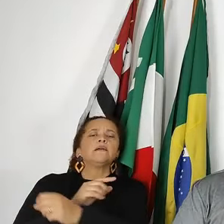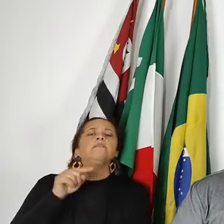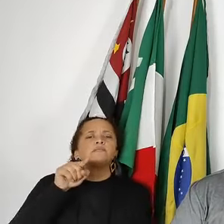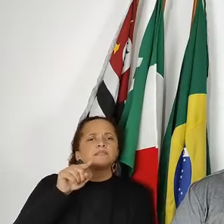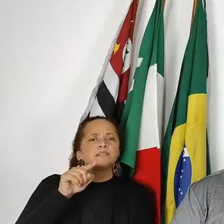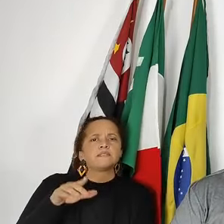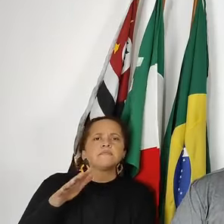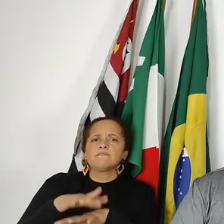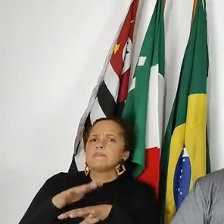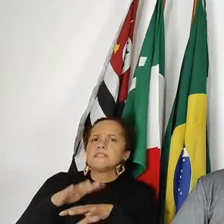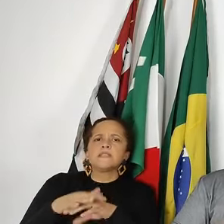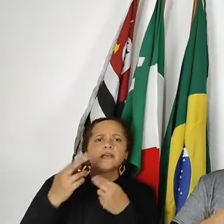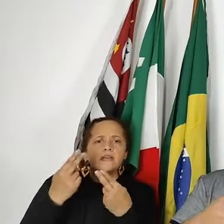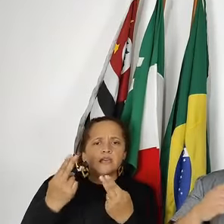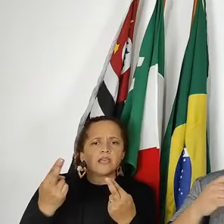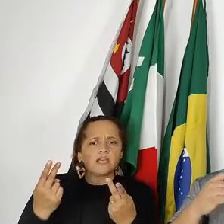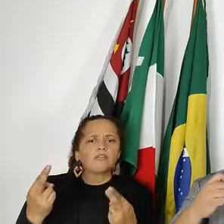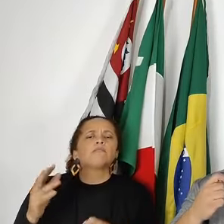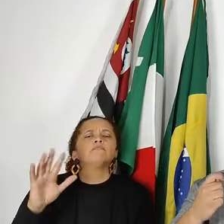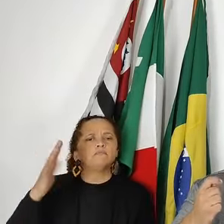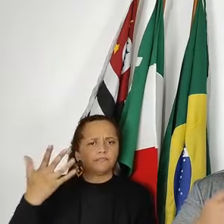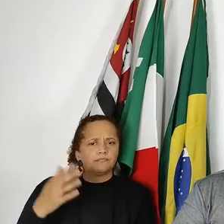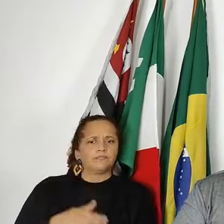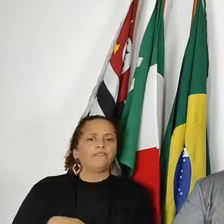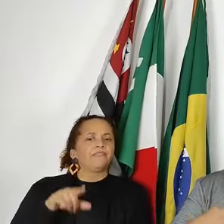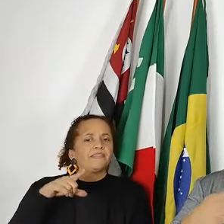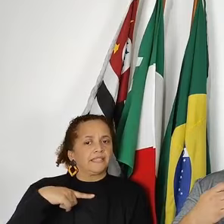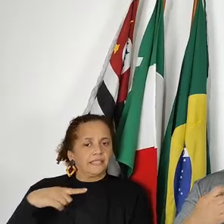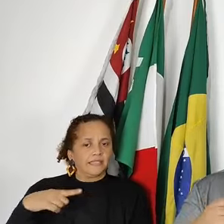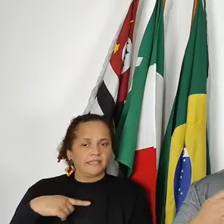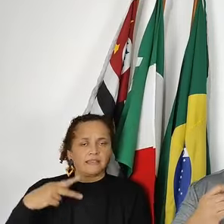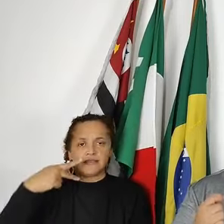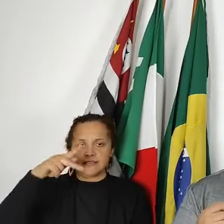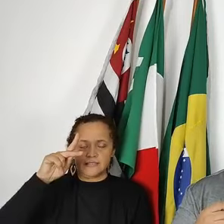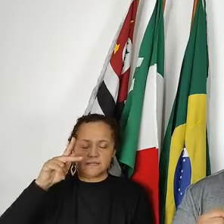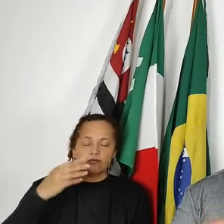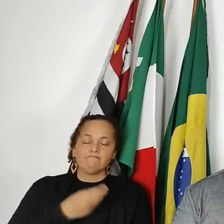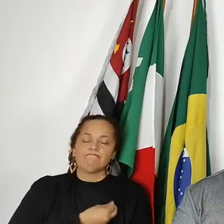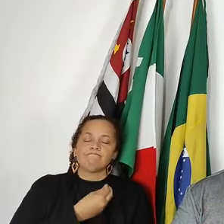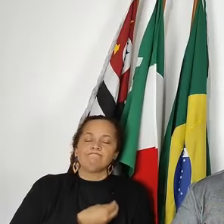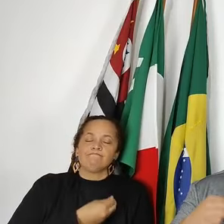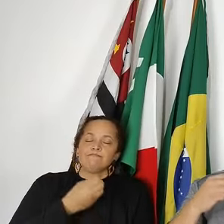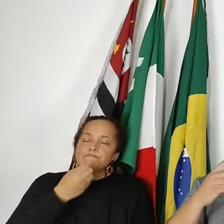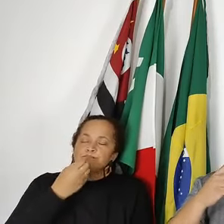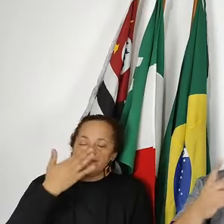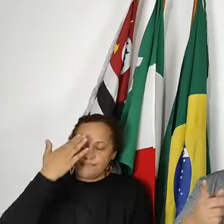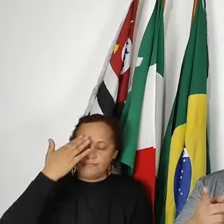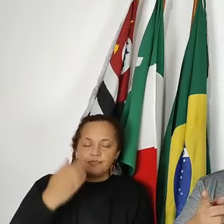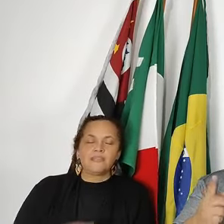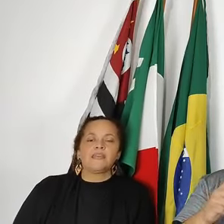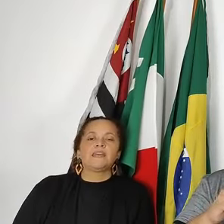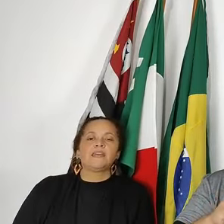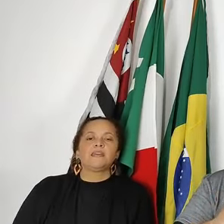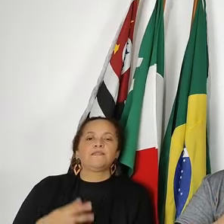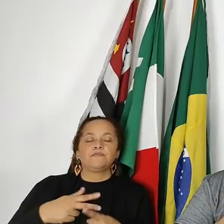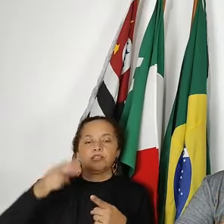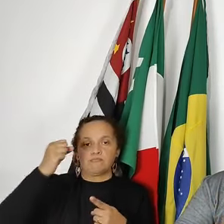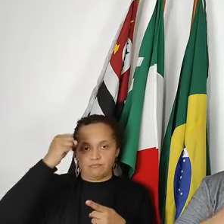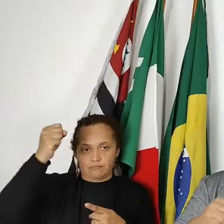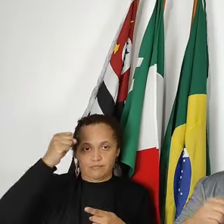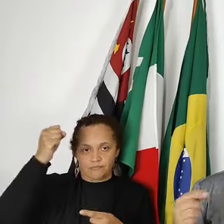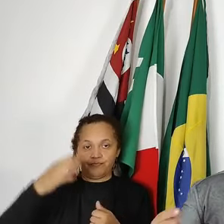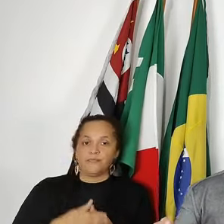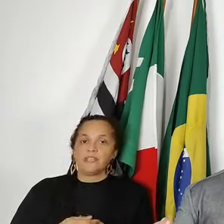nele está escrito. Então farás prosperar o seu caminho e serás bem-sucedido. Então, meditar